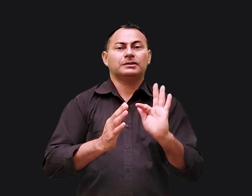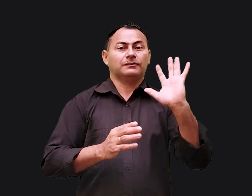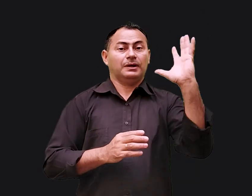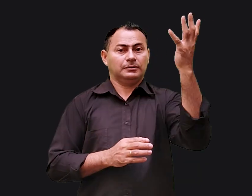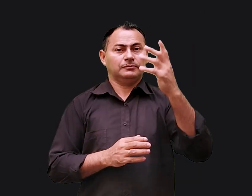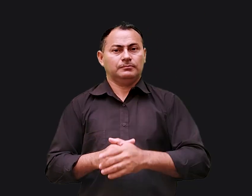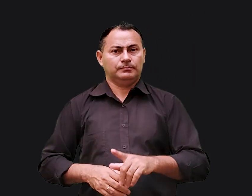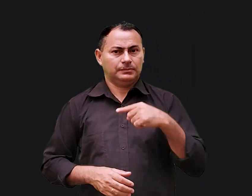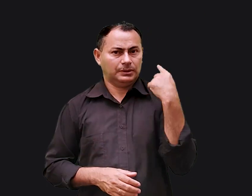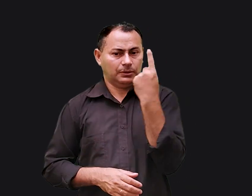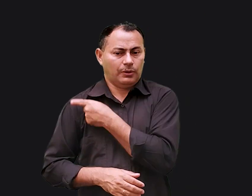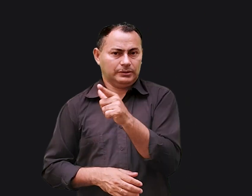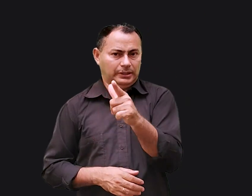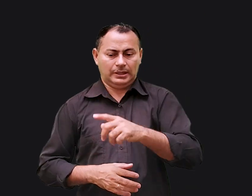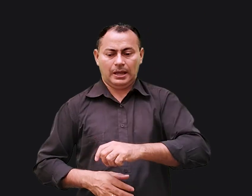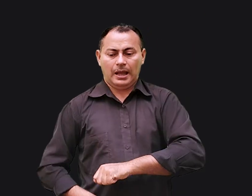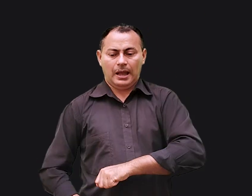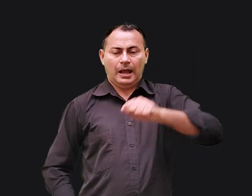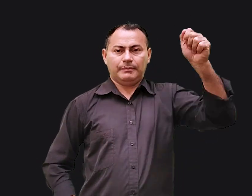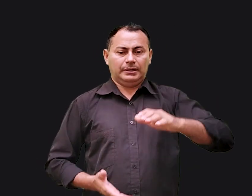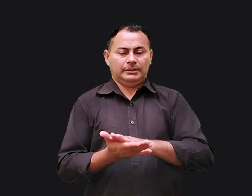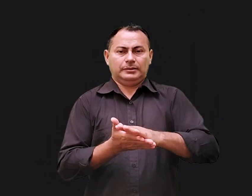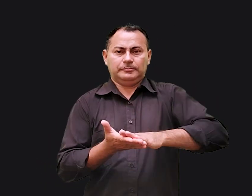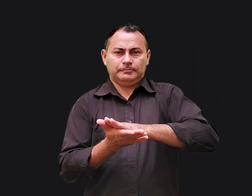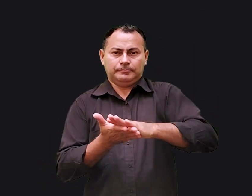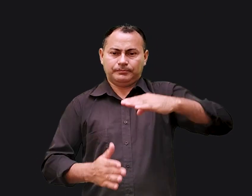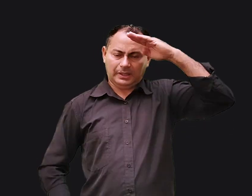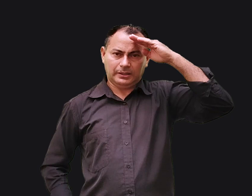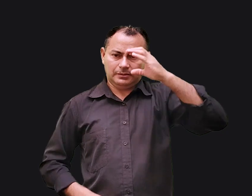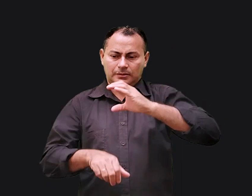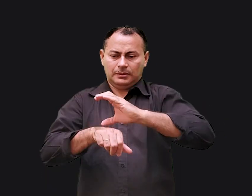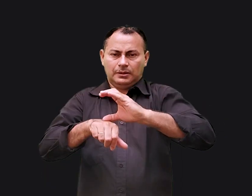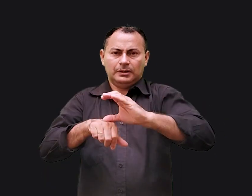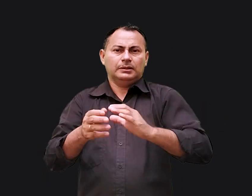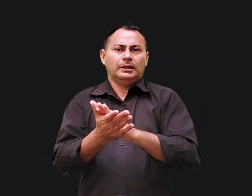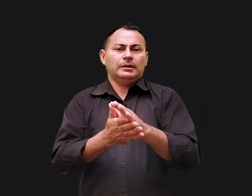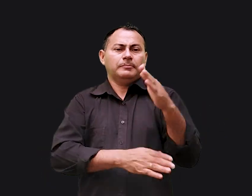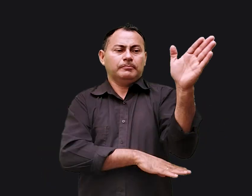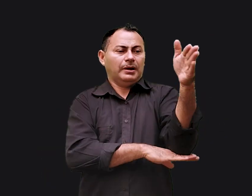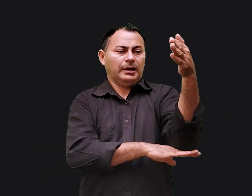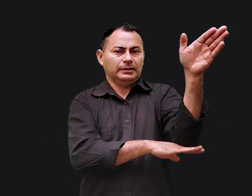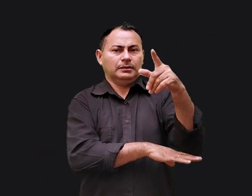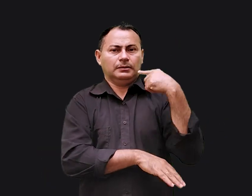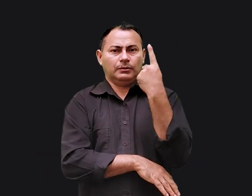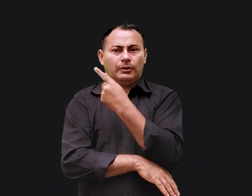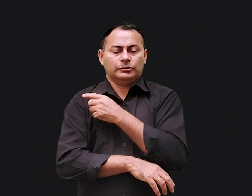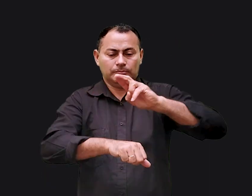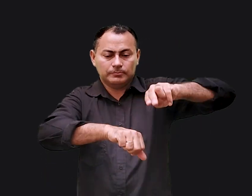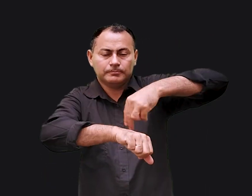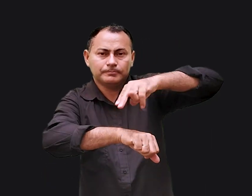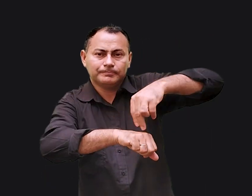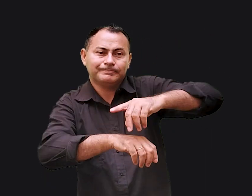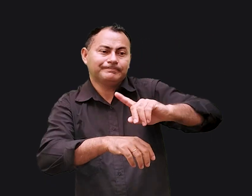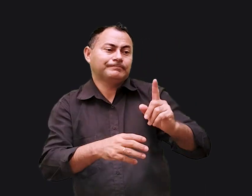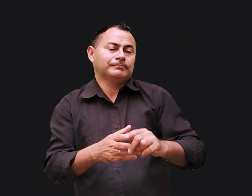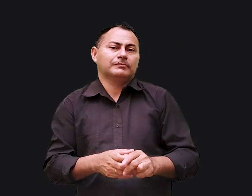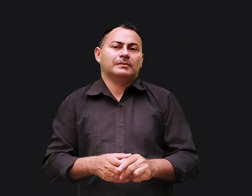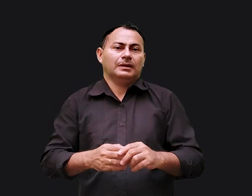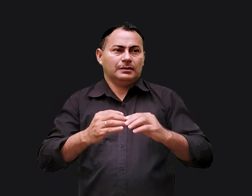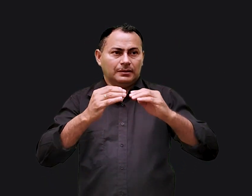fatos. Nós não temos armas, nem exército, nem constituição, nem bandeira. Não somos uma nação. Eles